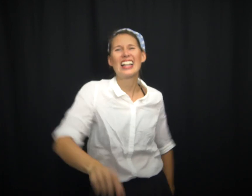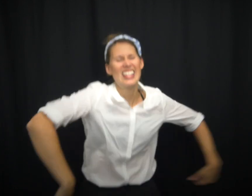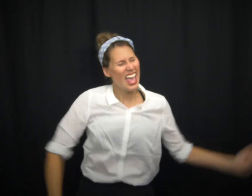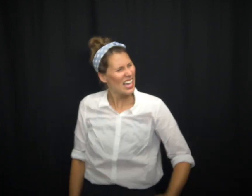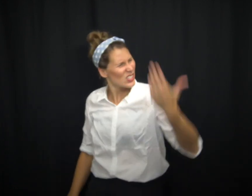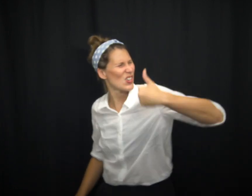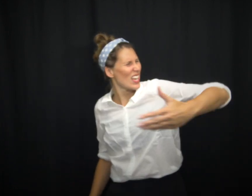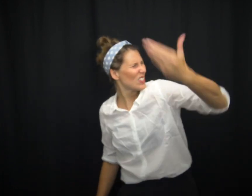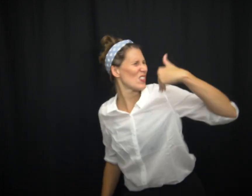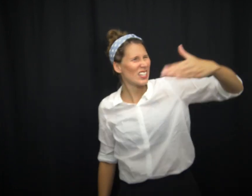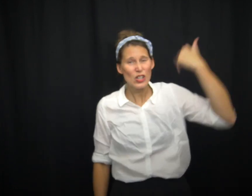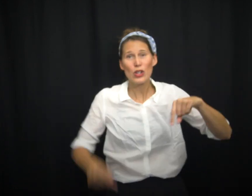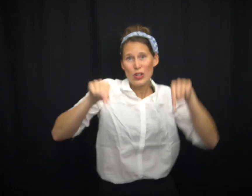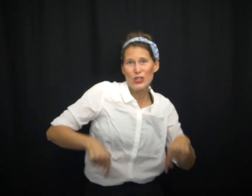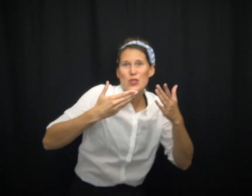verhaal. En toen en toen en toen,